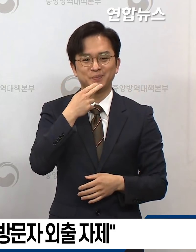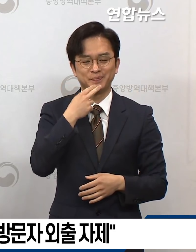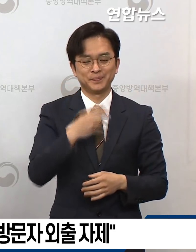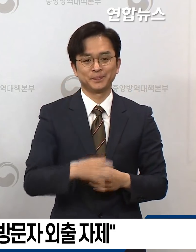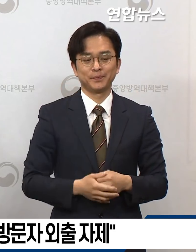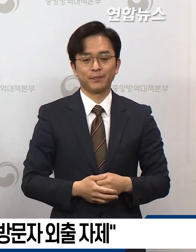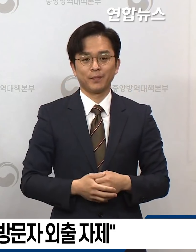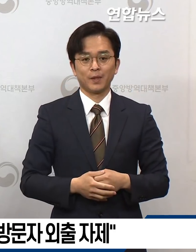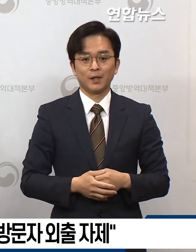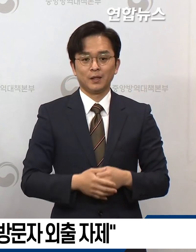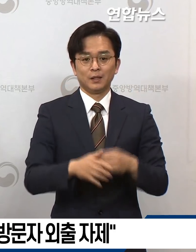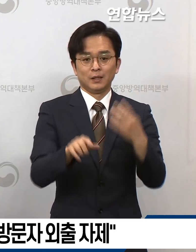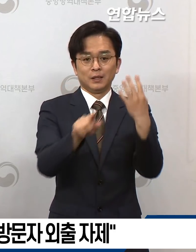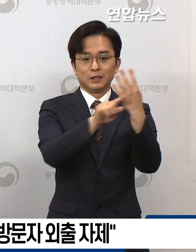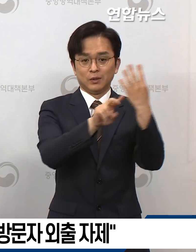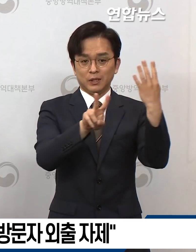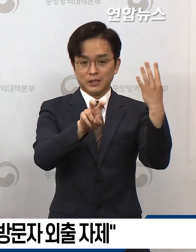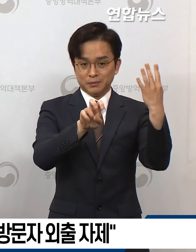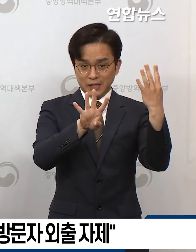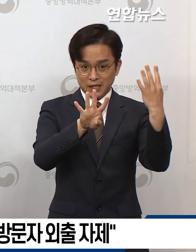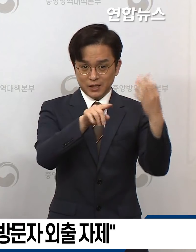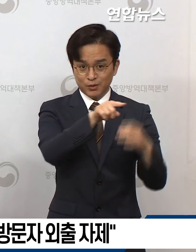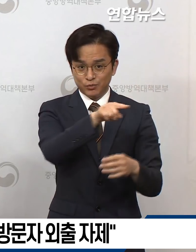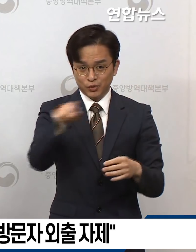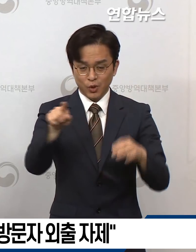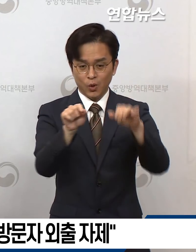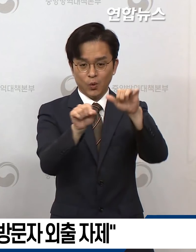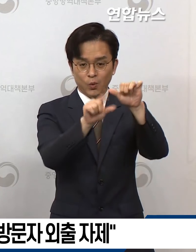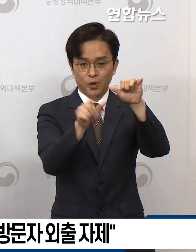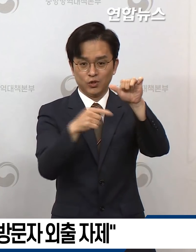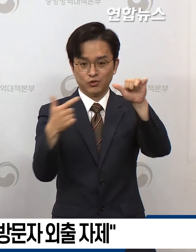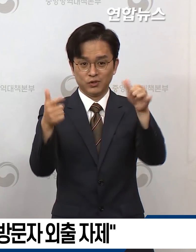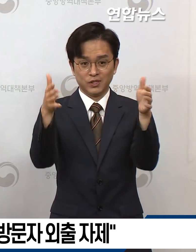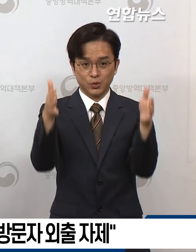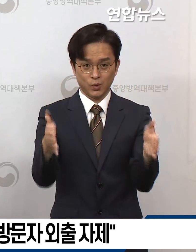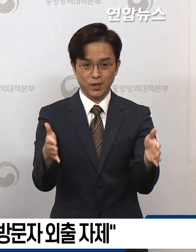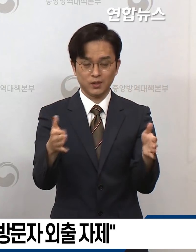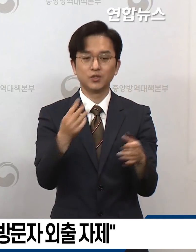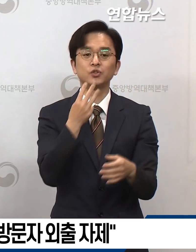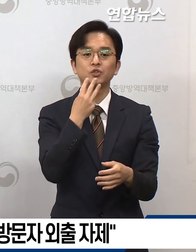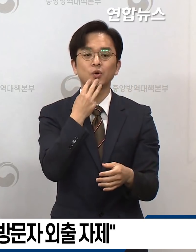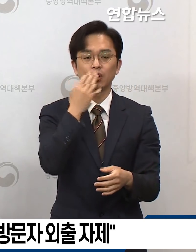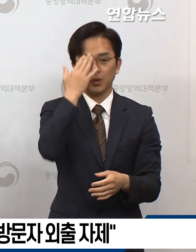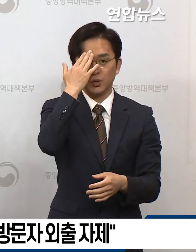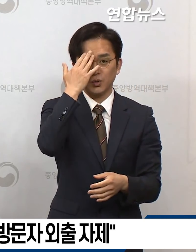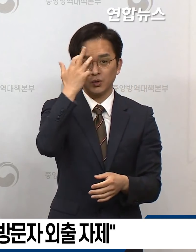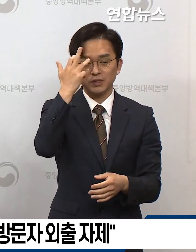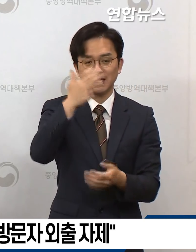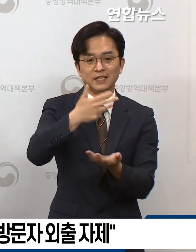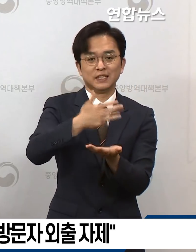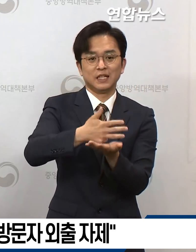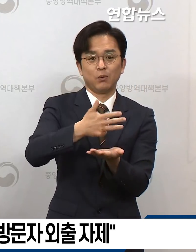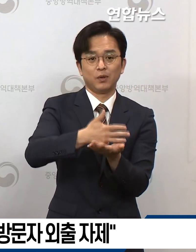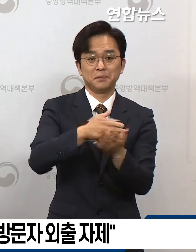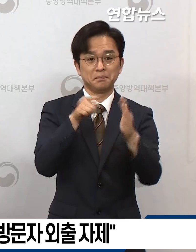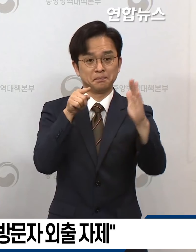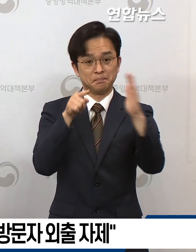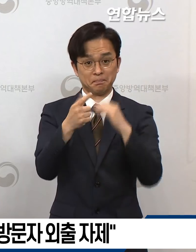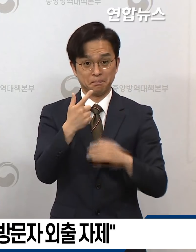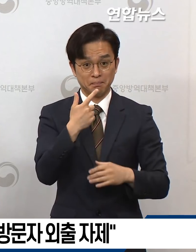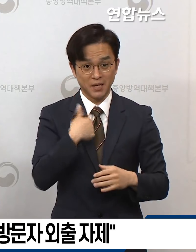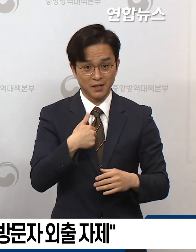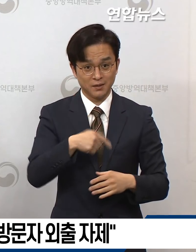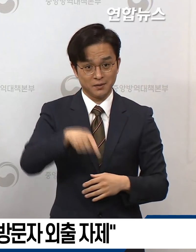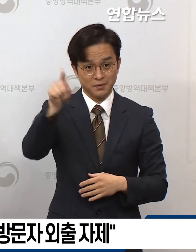중앙방역대책본부는 4월 24일부터 5월 6일까지 서울 이태원 소재의 유흥시설을 방문하신 분은